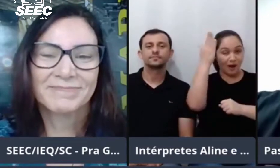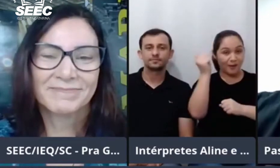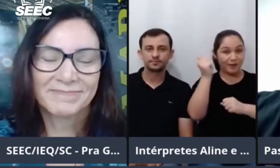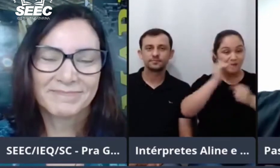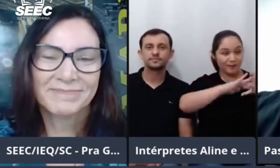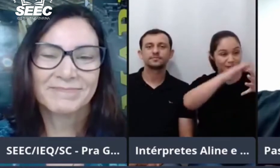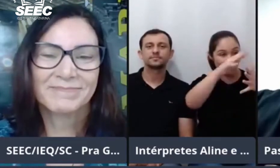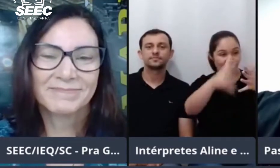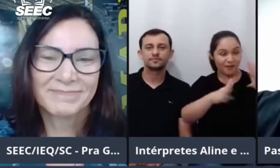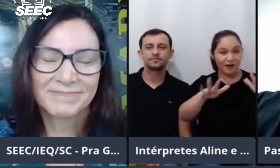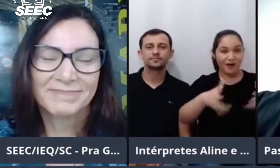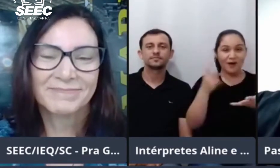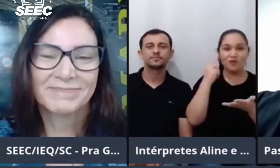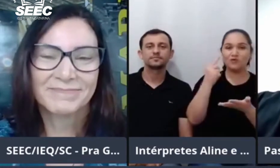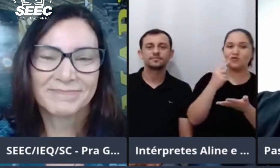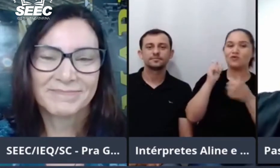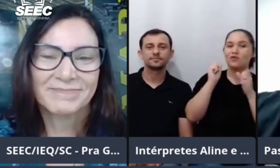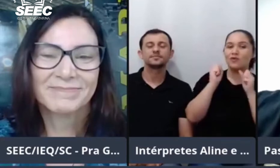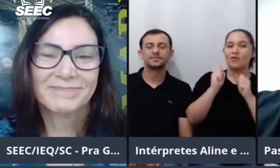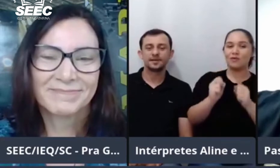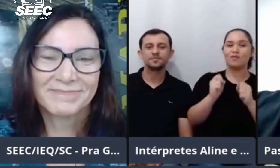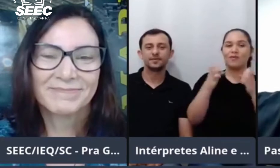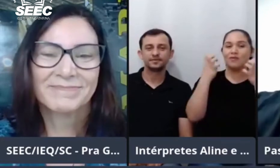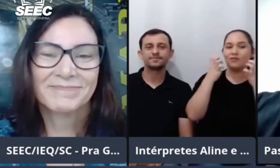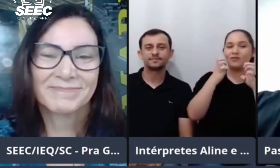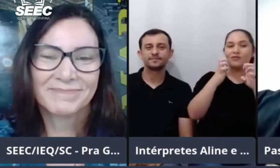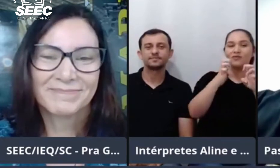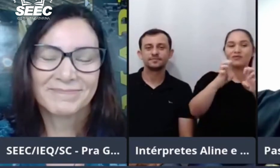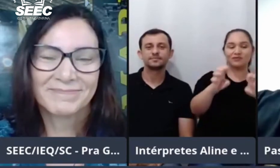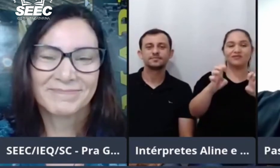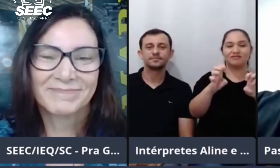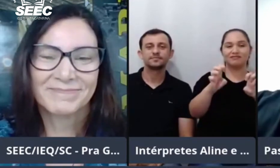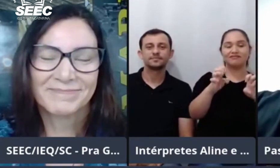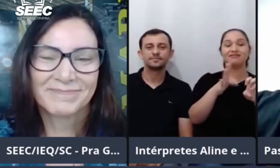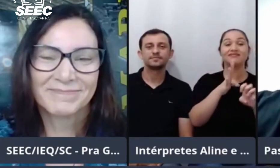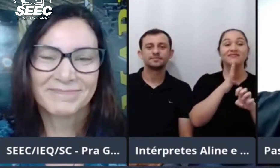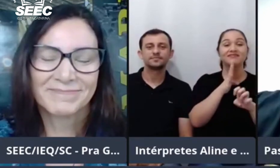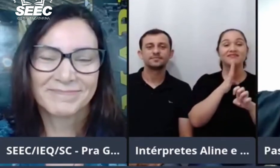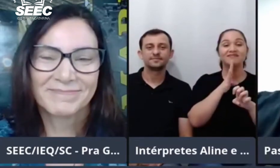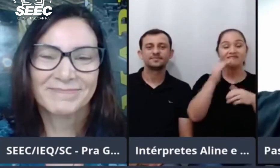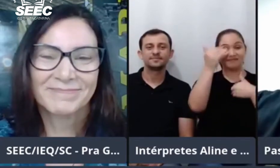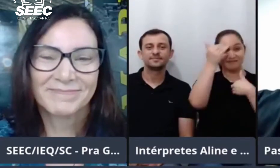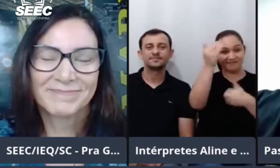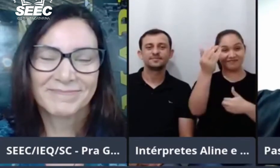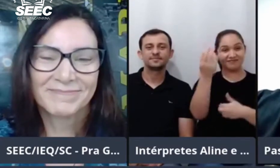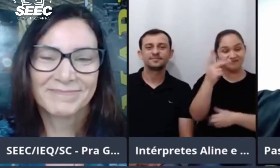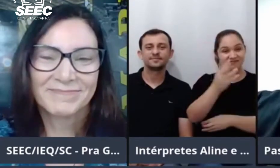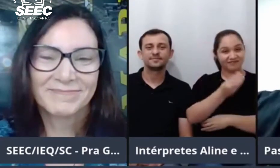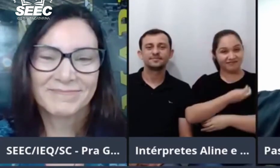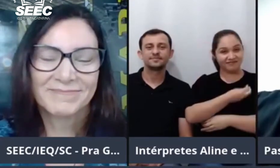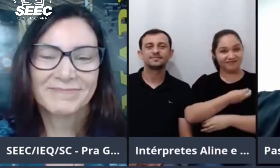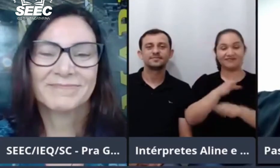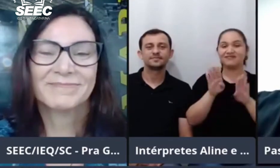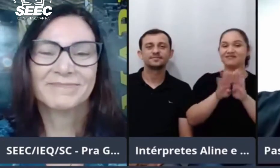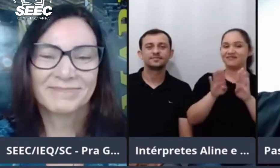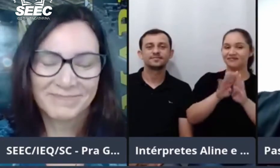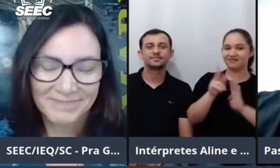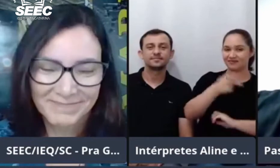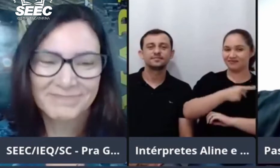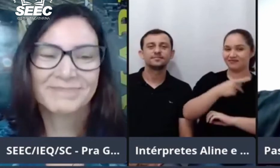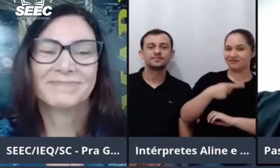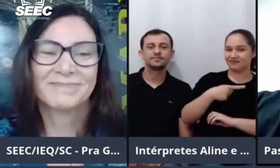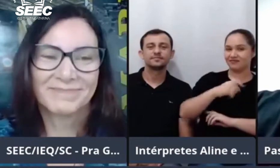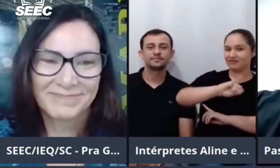ele verdadeiramente possa conhecer Jesus, né. Nossa gratidão à sua vida, pastora, né, também ao pastor Jair e à pastora Lídia, que nos